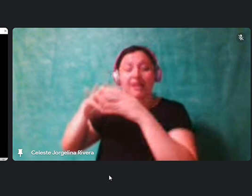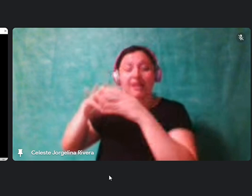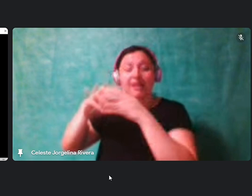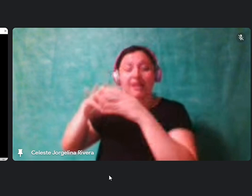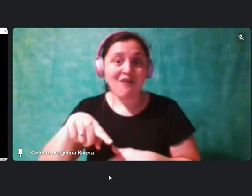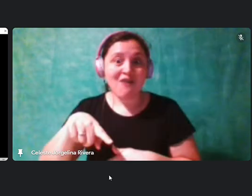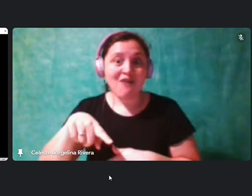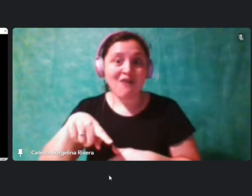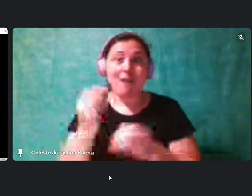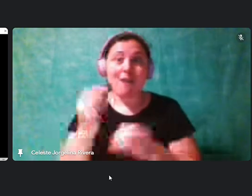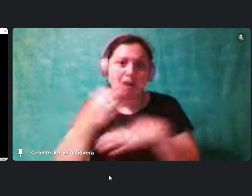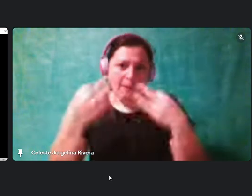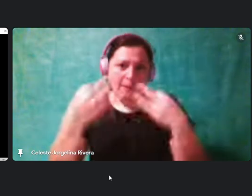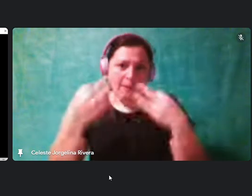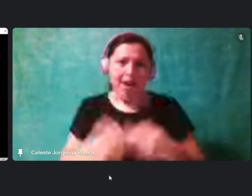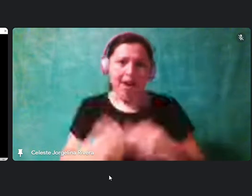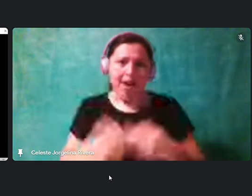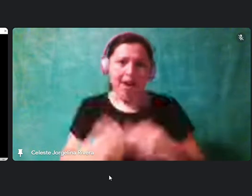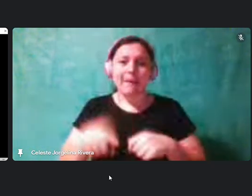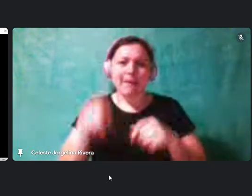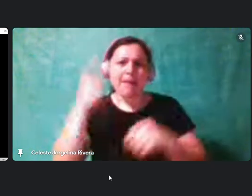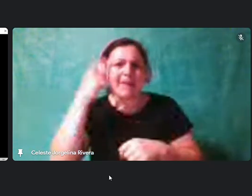dejan de poner en práctica,